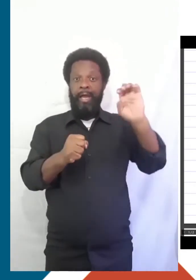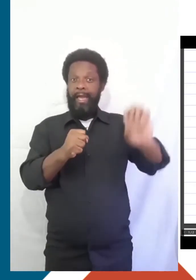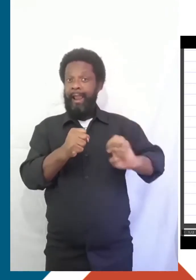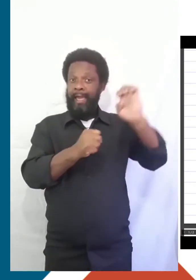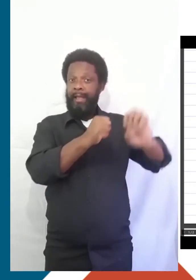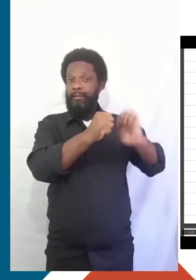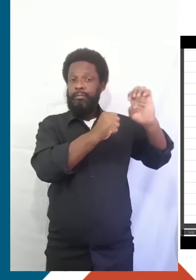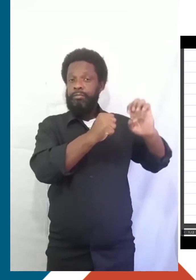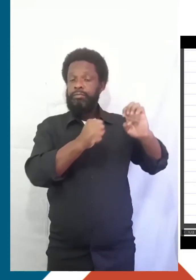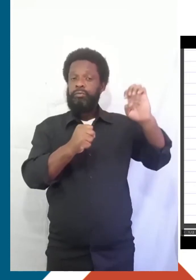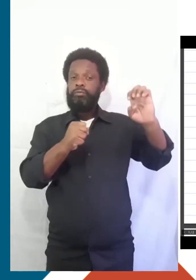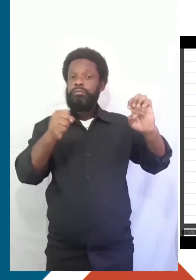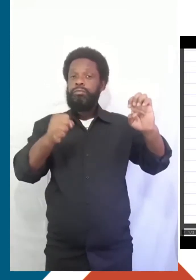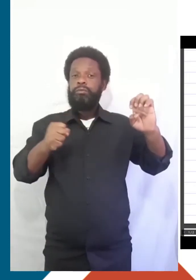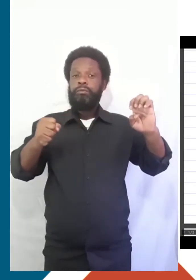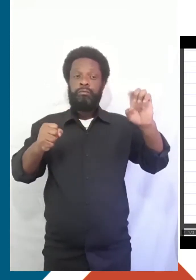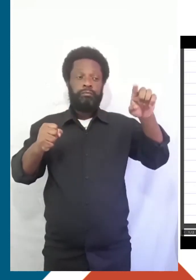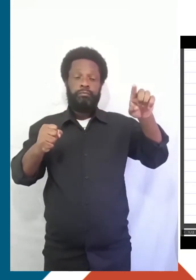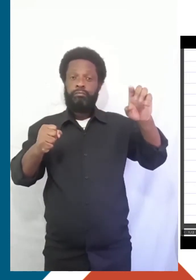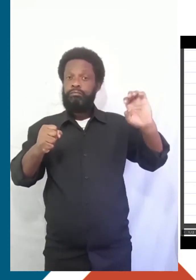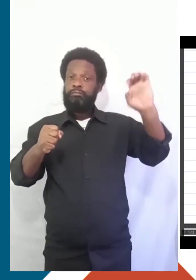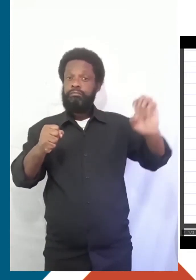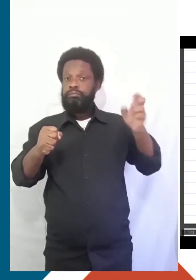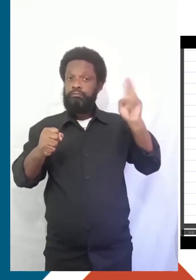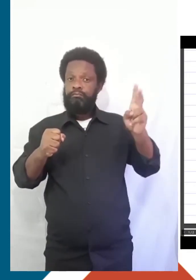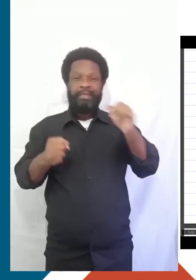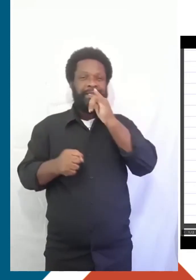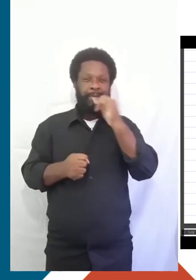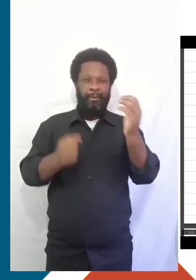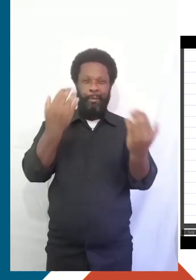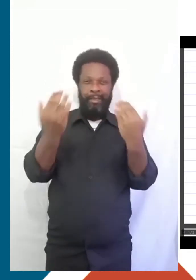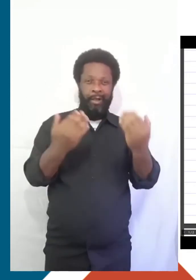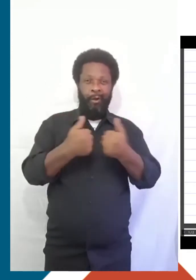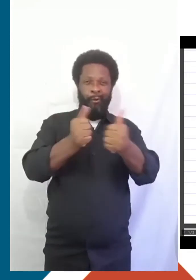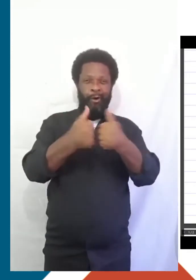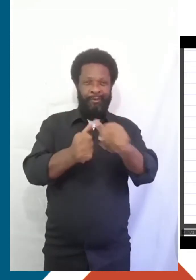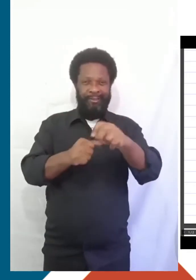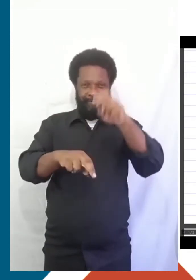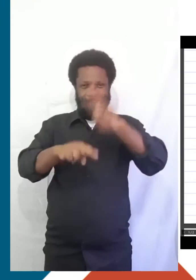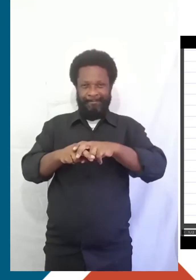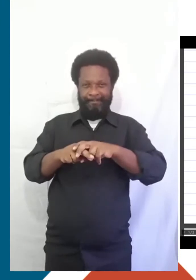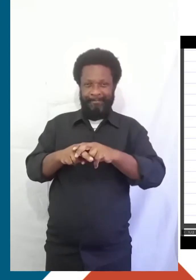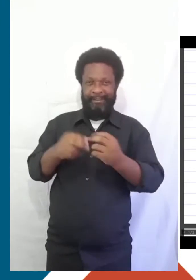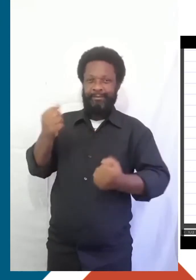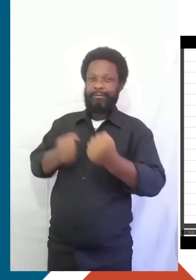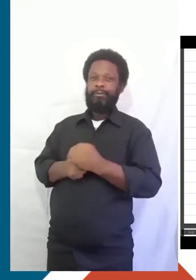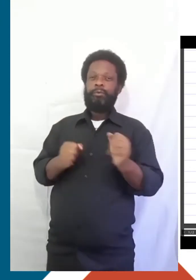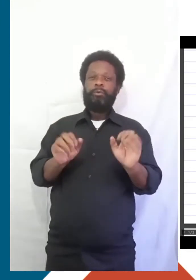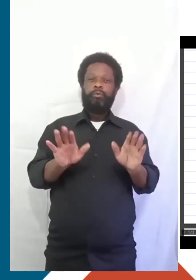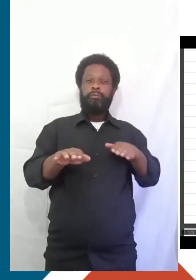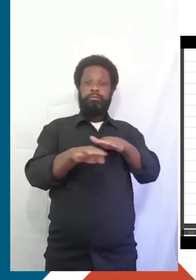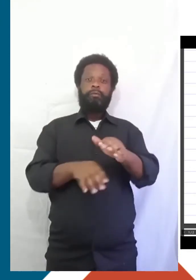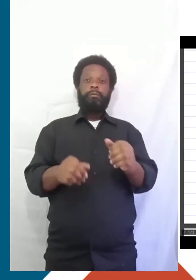vão ficar mais para o outro lado. Igual quando a gente está dentro do ônibus, e o ônibus arranca e a gente cai